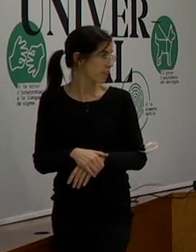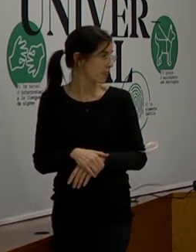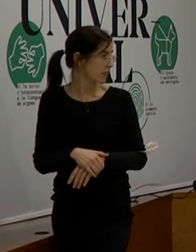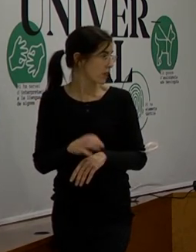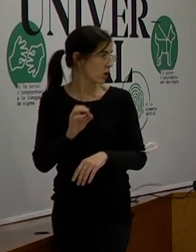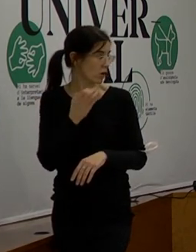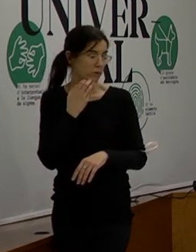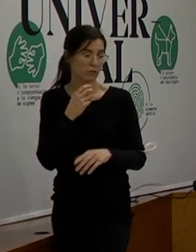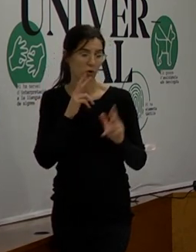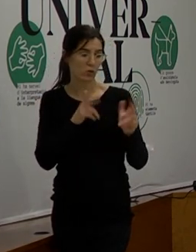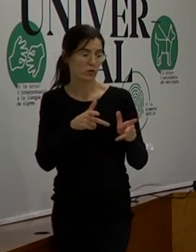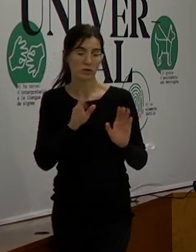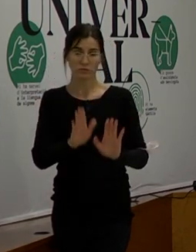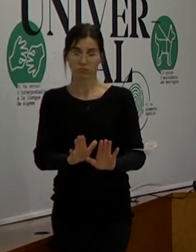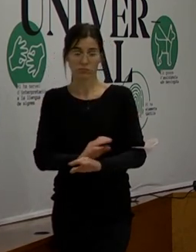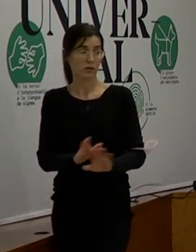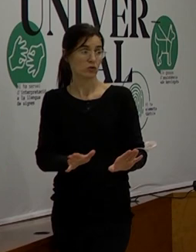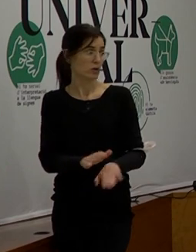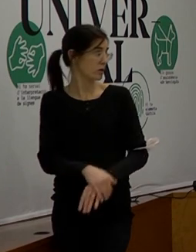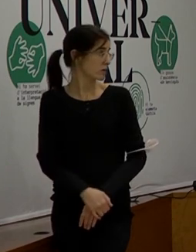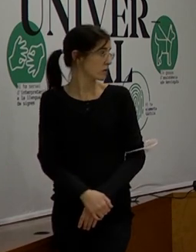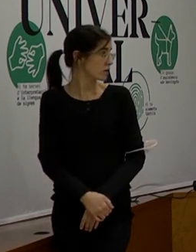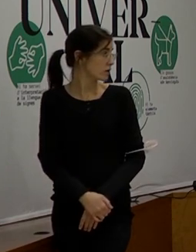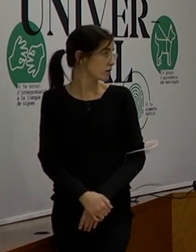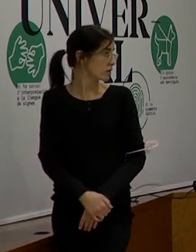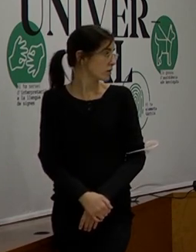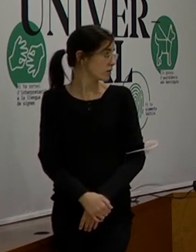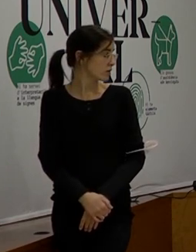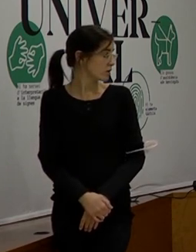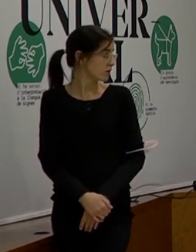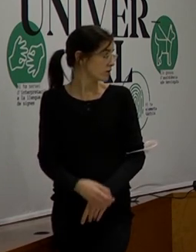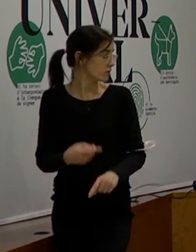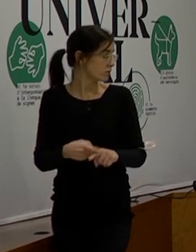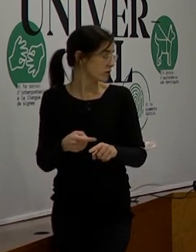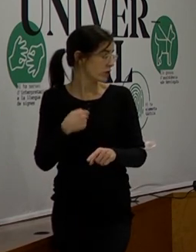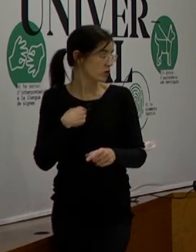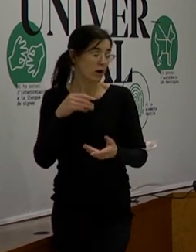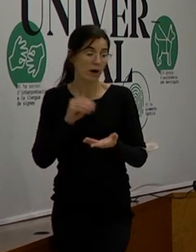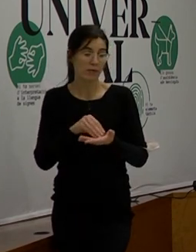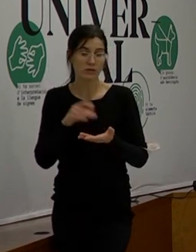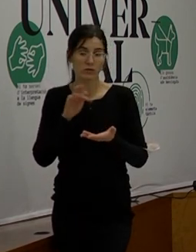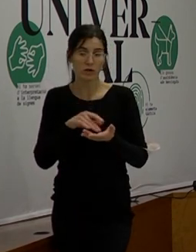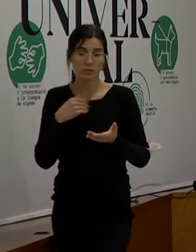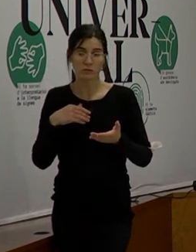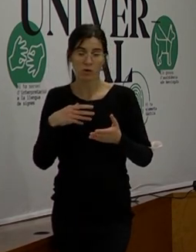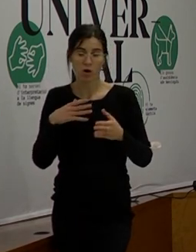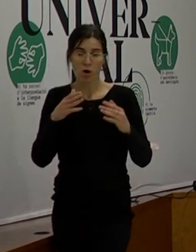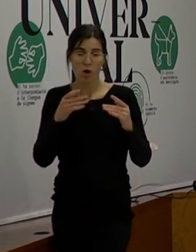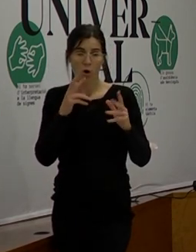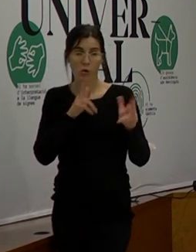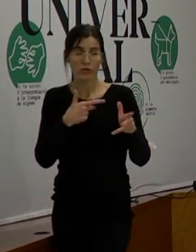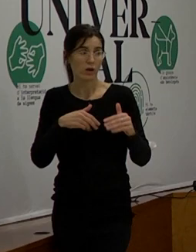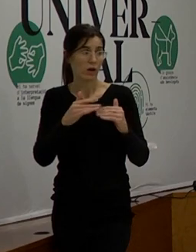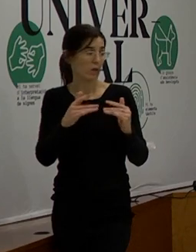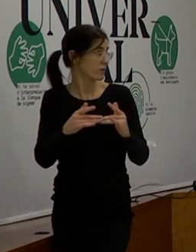O hotels d'entreixutir. Perquè jo em trobo que a vegades vaig a un hotel que l'habitació adaptada està ocupada. I en